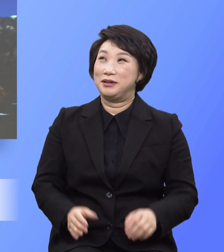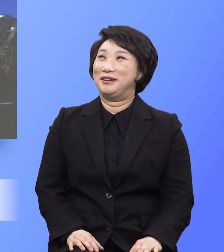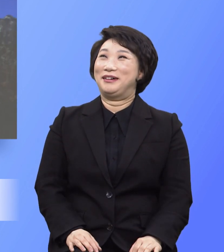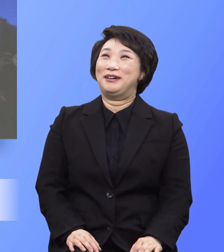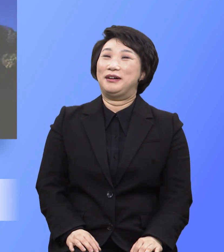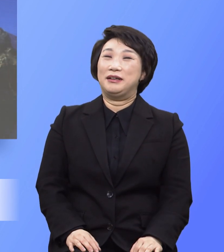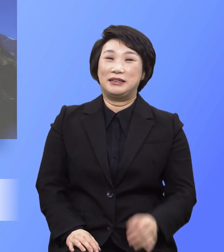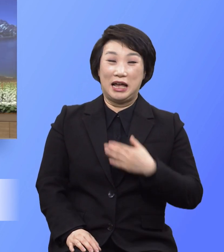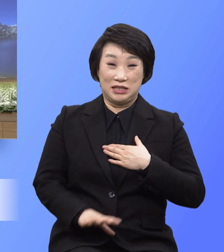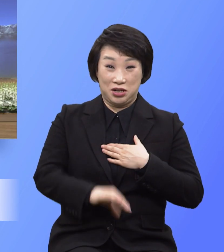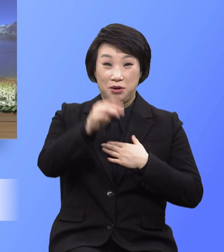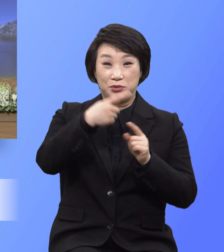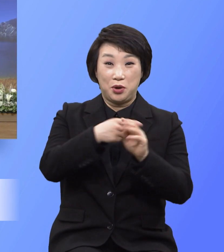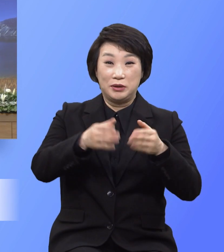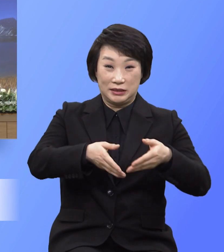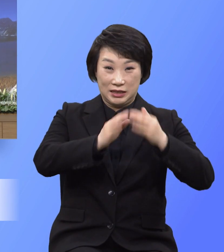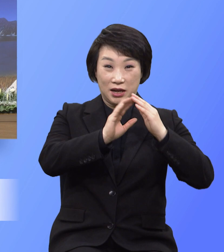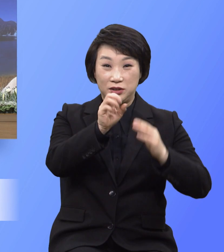목회할 때 내가